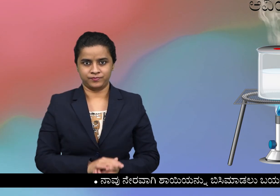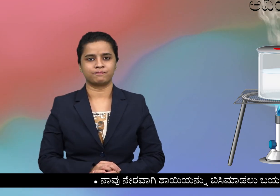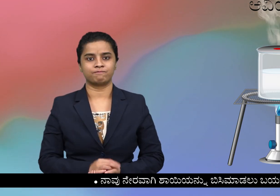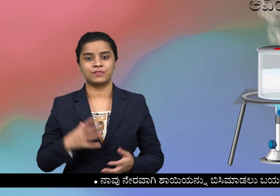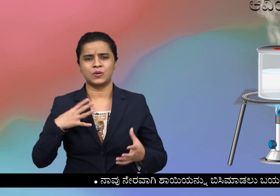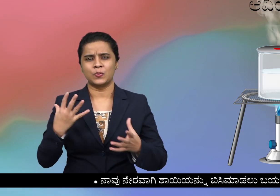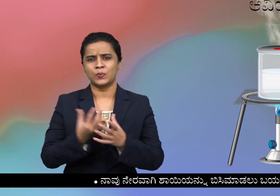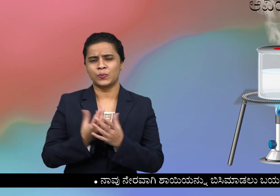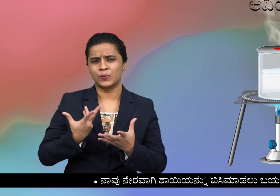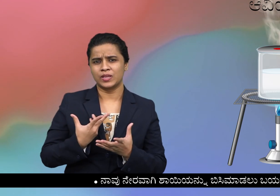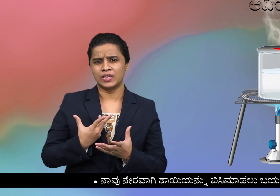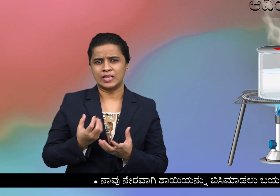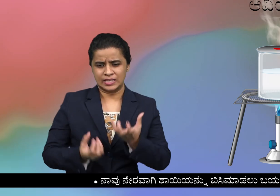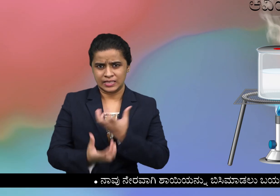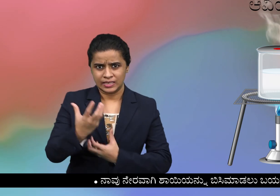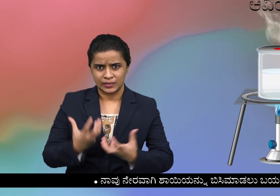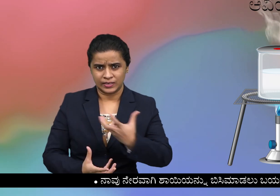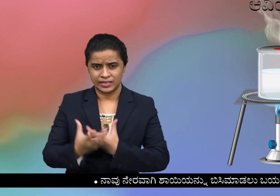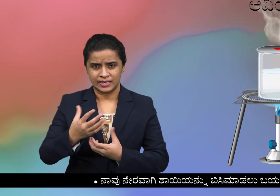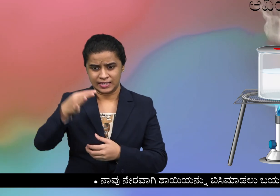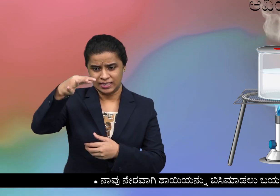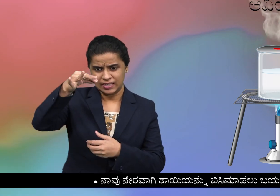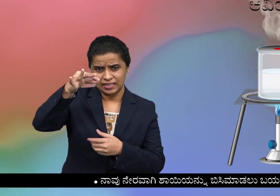ನಾವು ನೇರವಾಗಿ ಶಾಯಿಯನ್ನು ಬಿಸಿ ಮಾಡಲು ಬಯಸುವುದಿಲ್ಲ.